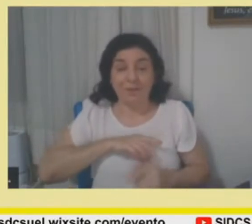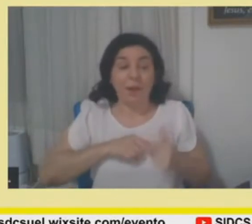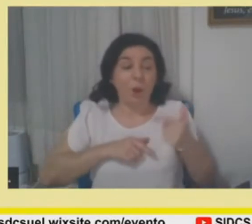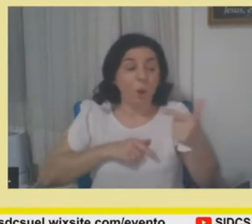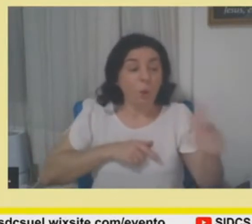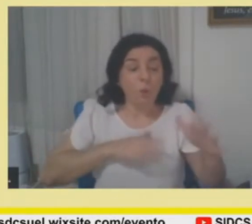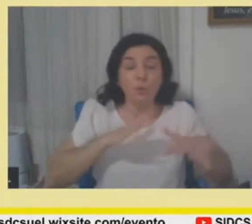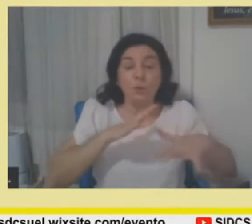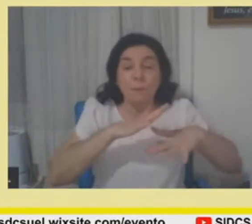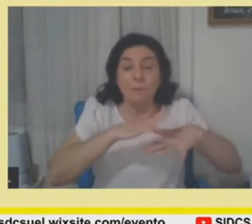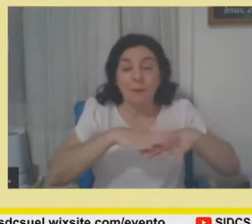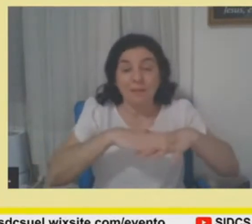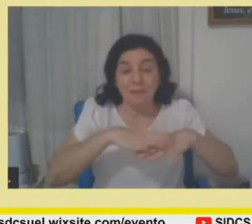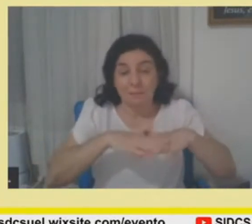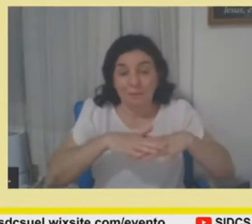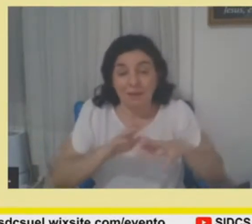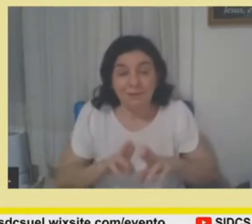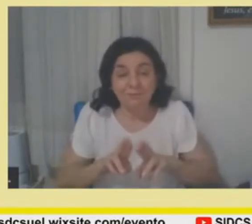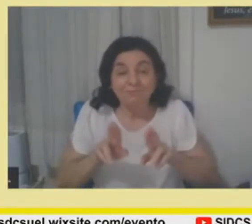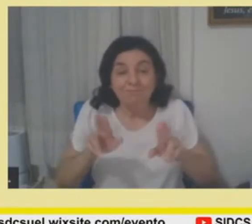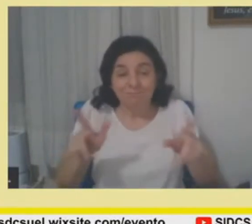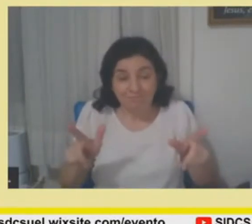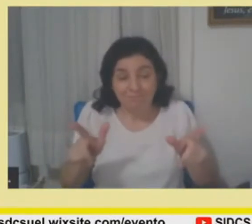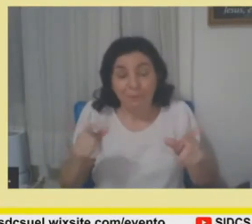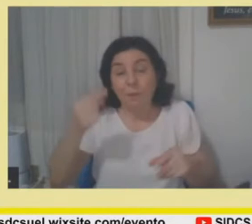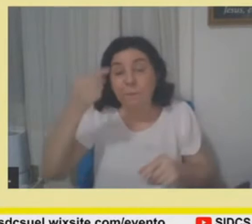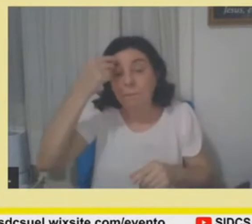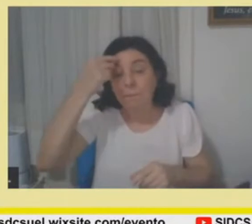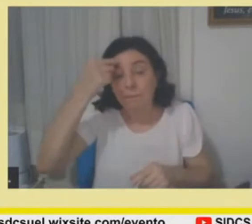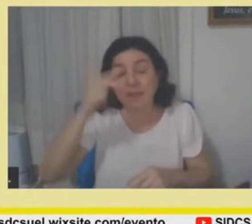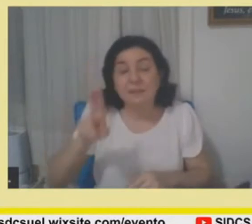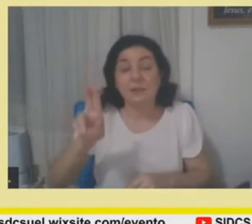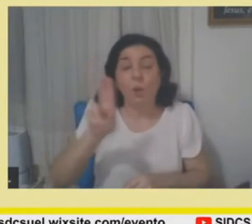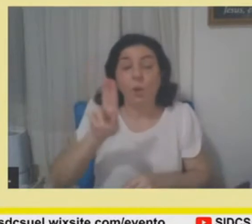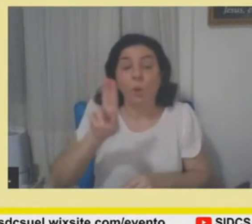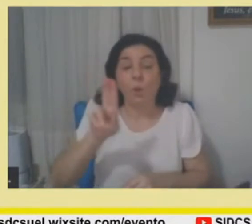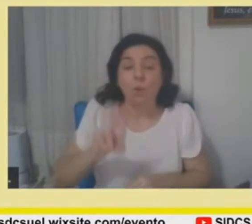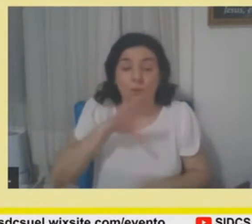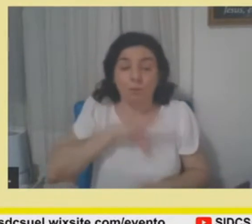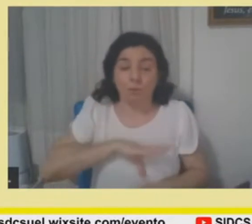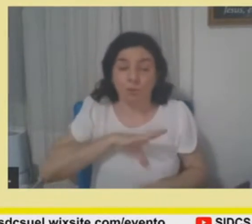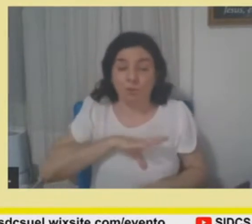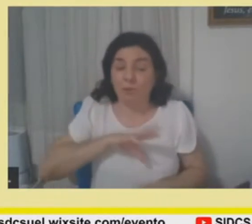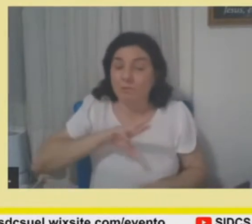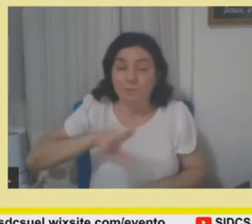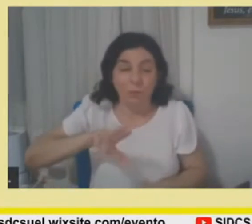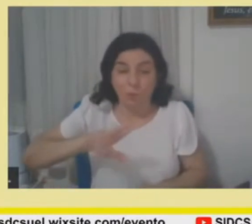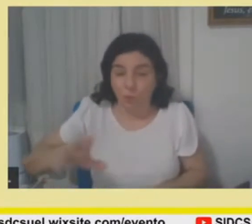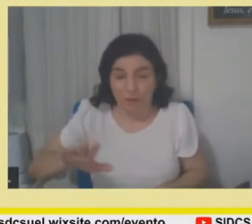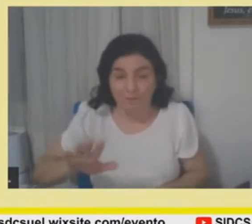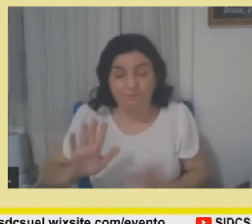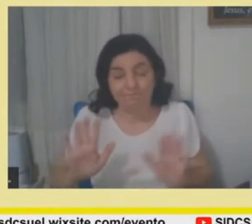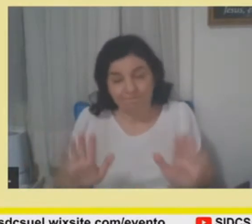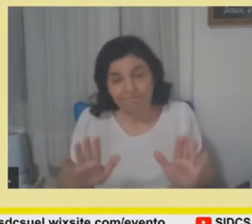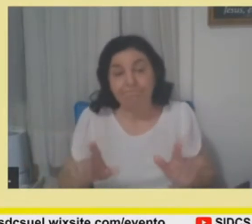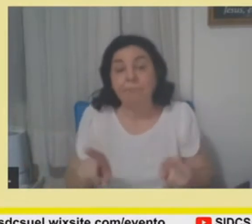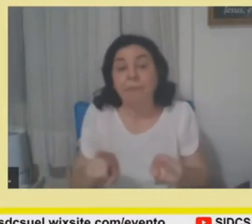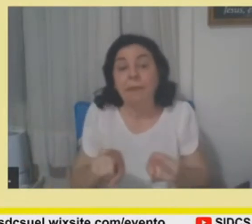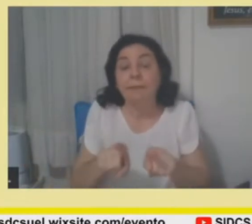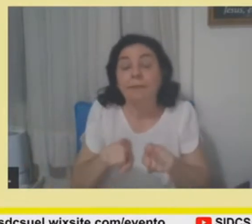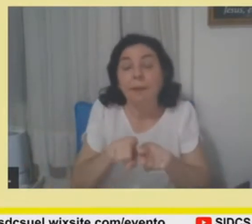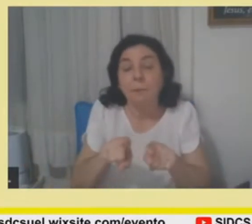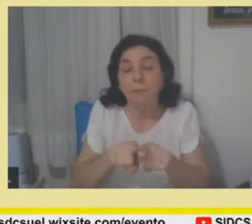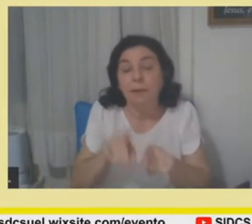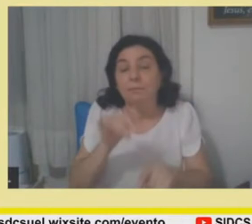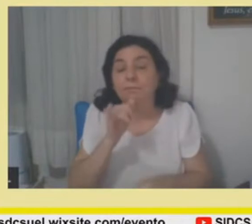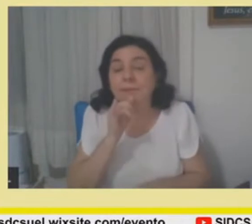costura, é diferente. Porque o português tem a mesma palavra tem significados diferentes.